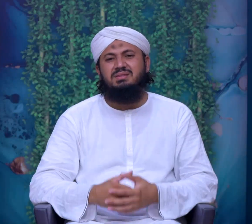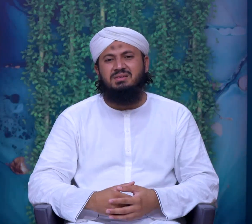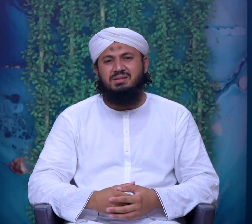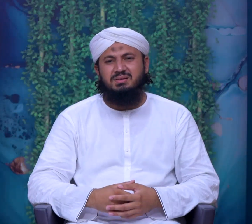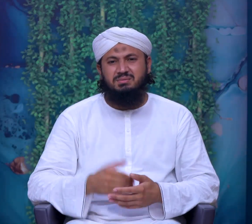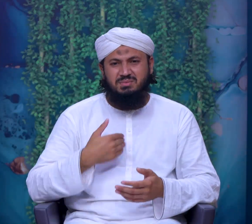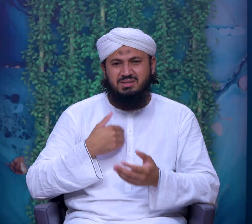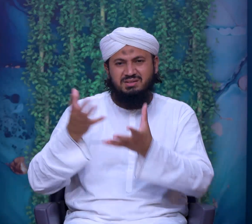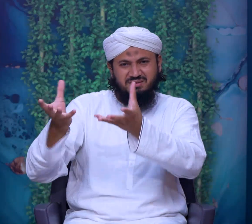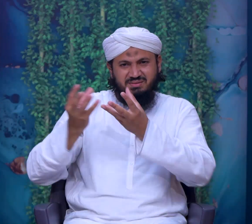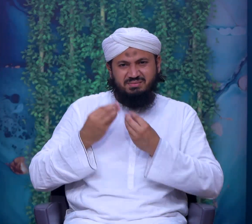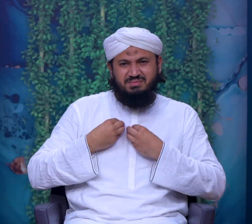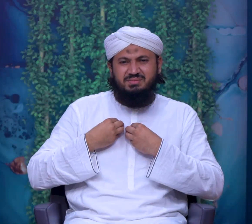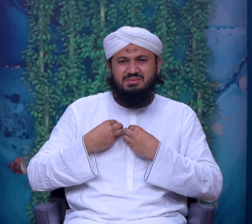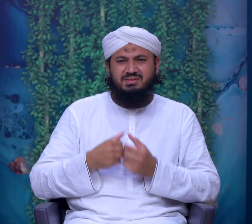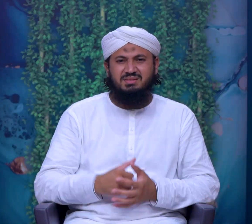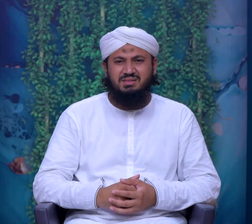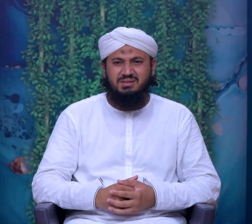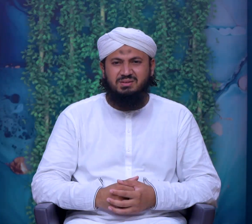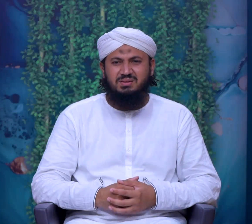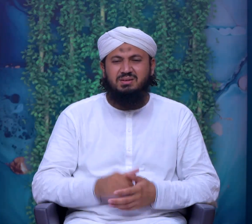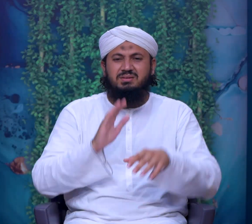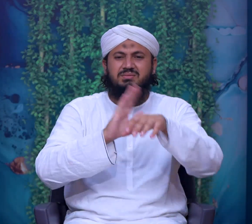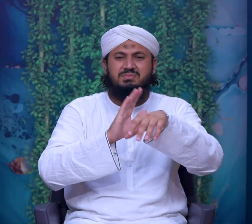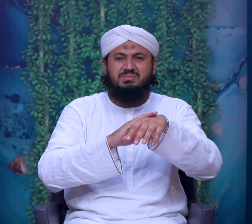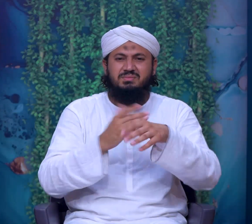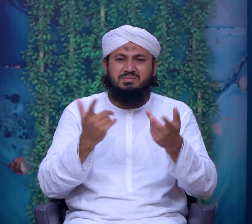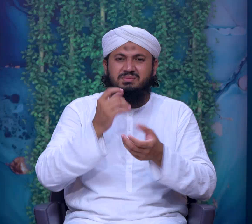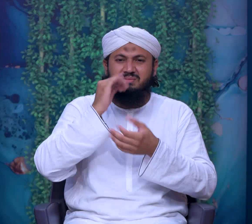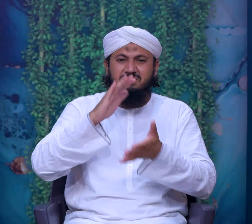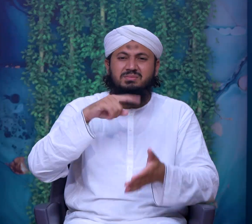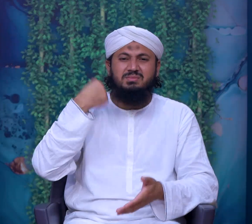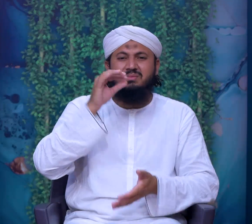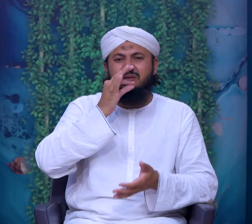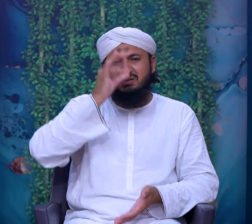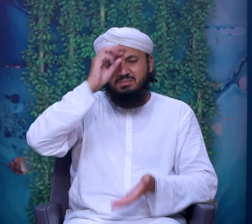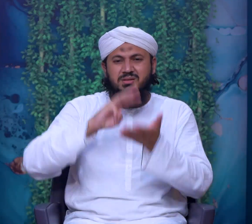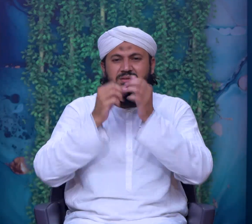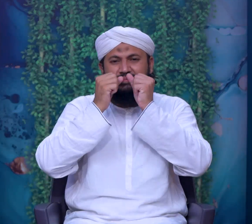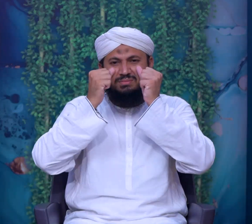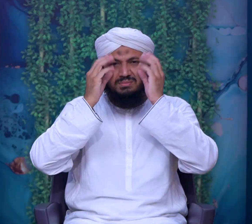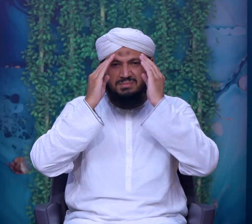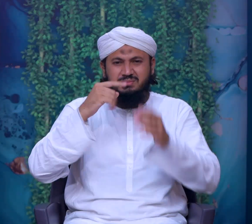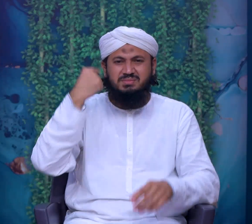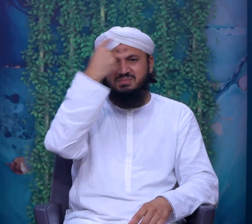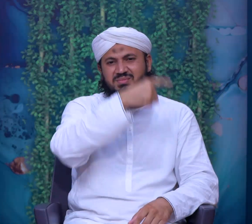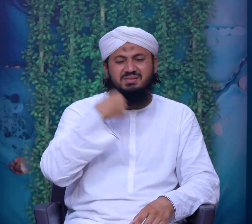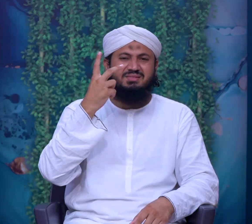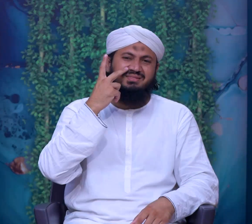کچھ بتائیں۔ انہوں نے کہا اے بیٹے، اگر تو پیارے آقا صلی اللہ علیہ وآلہ وصحبہ وسلم کا چہرہ اقدس دیکھتا تو